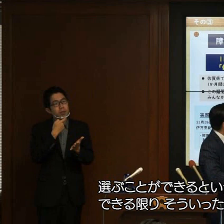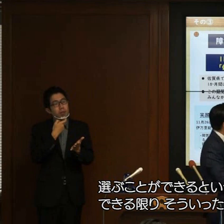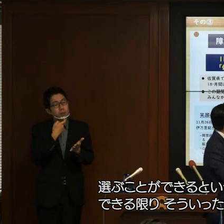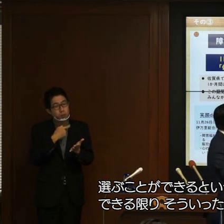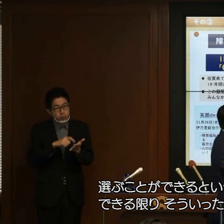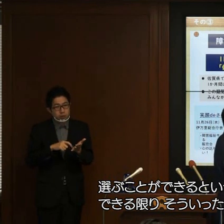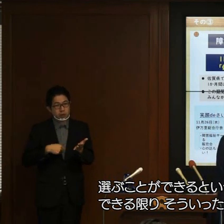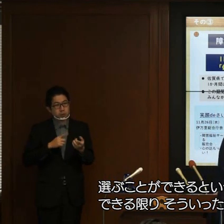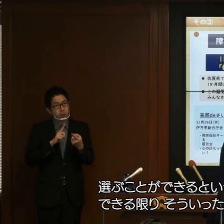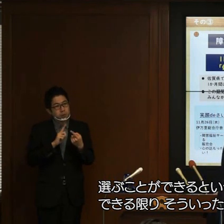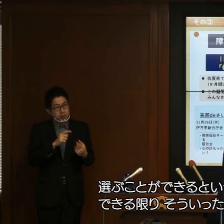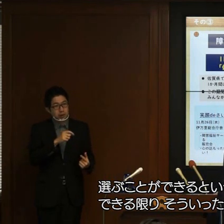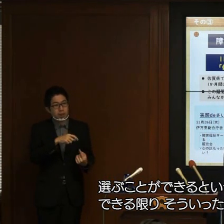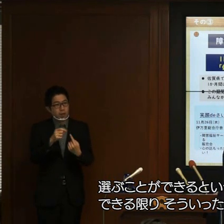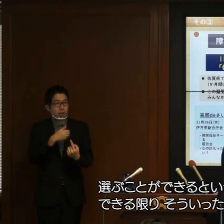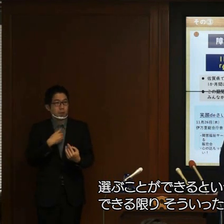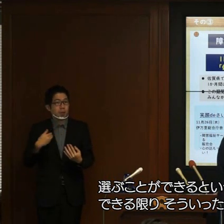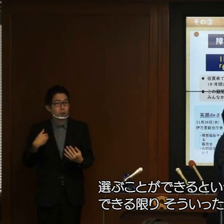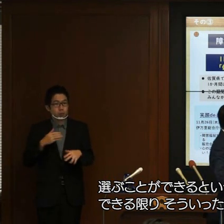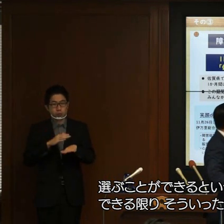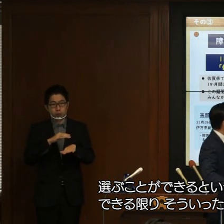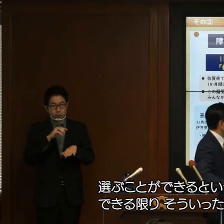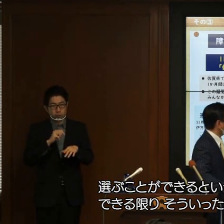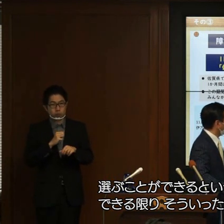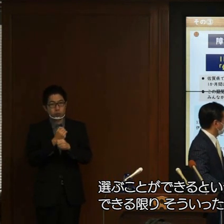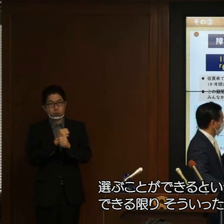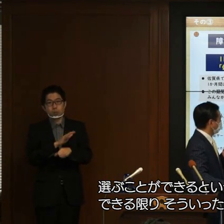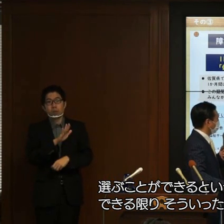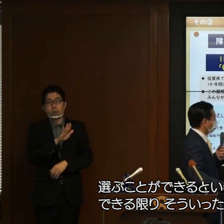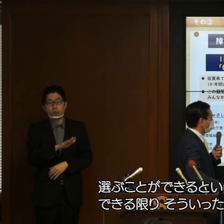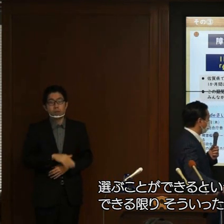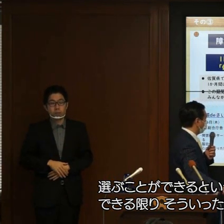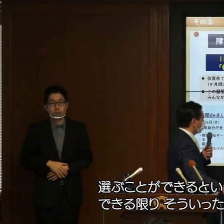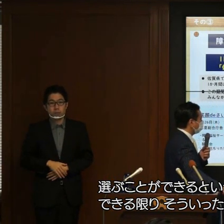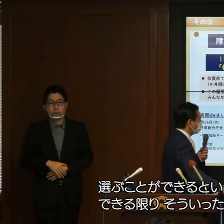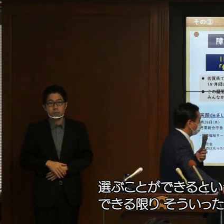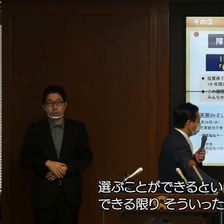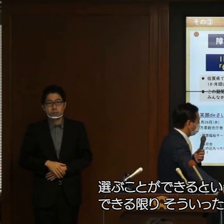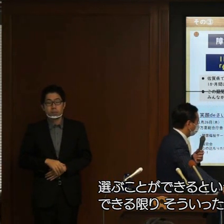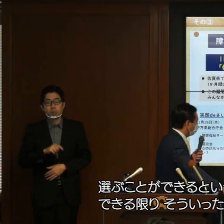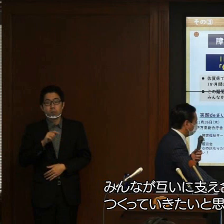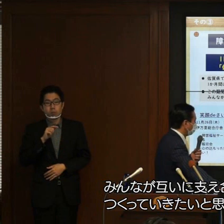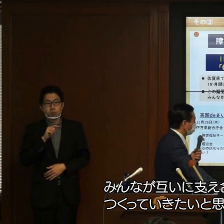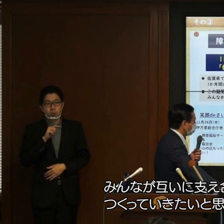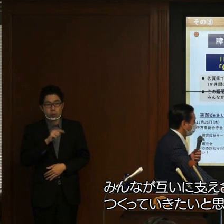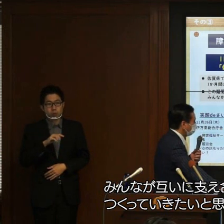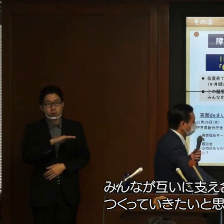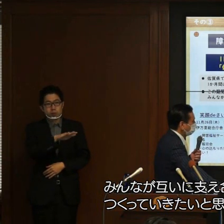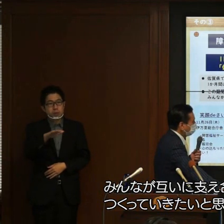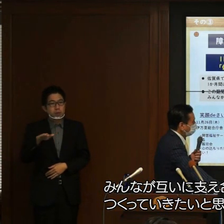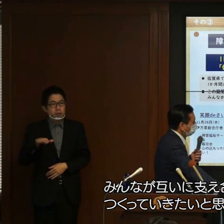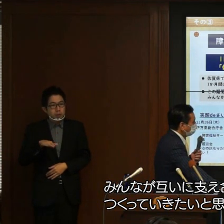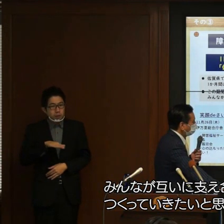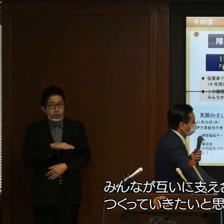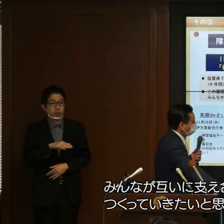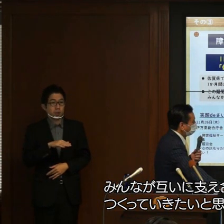選ぶことができるという、こういう形ですね、ということでありますので、できる限りそういった意味で、みんなが互い